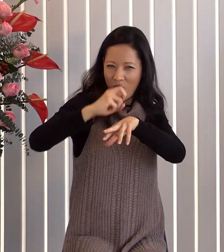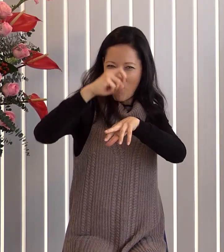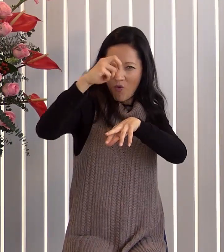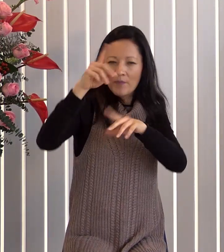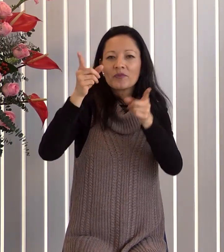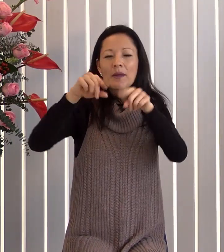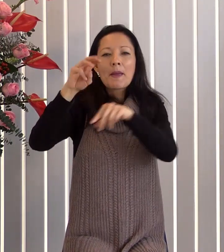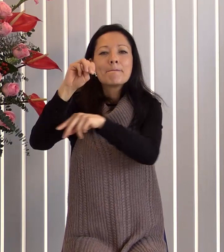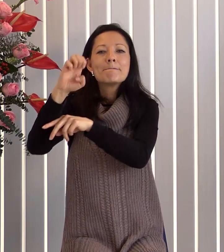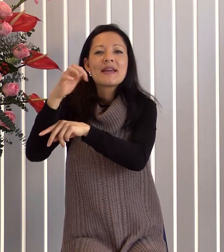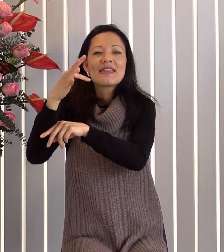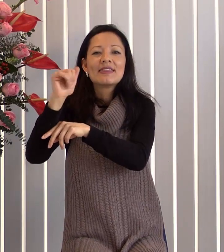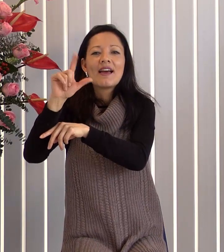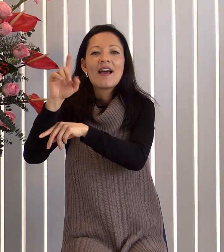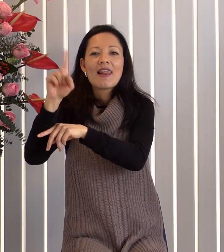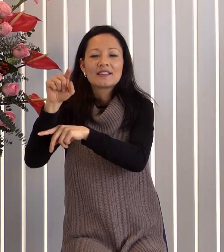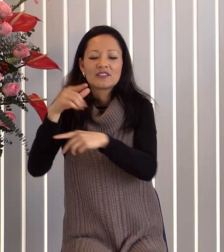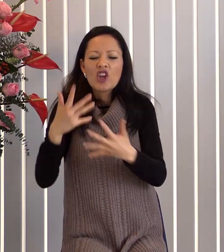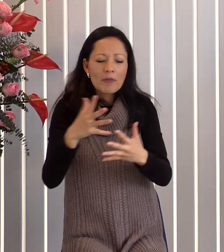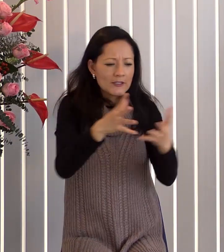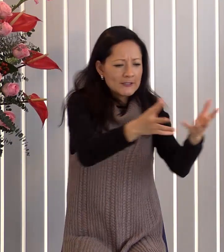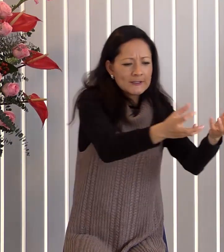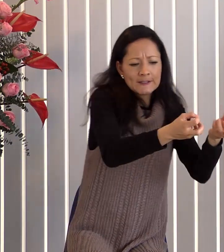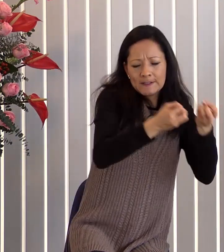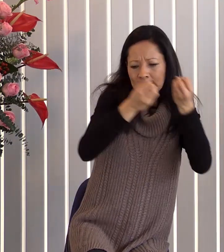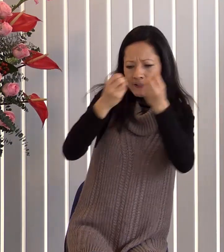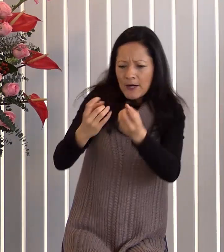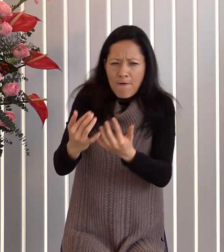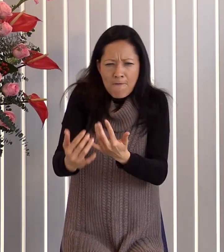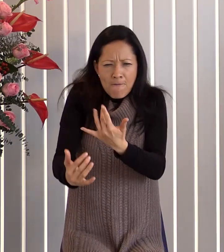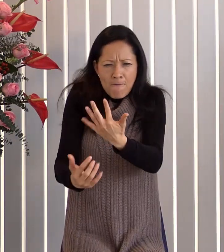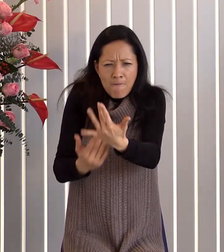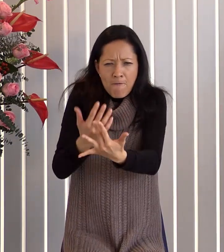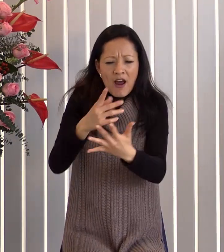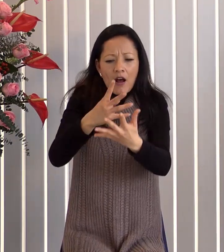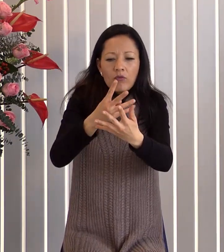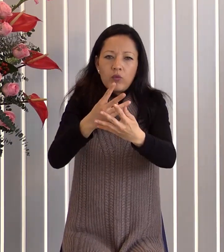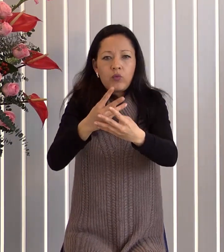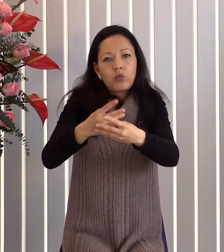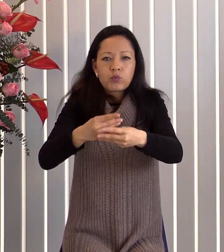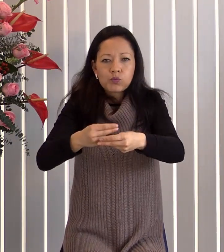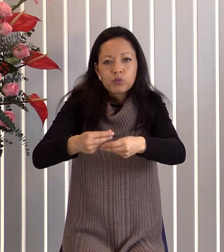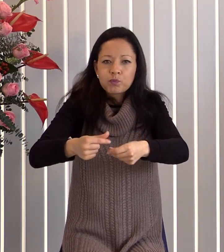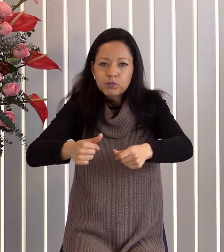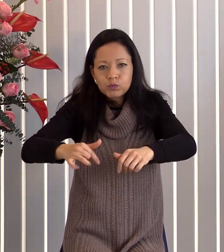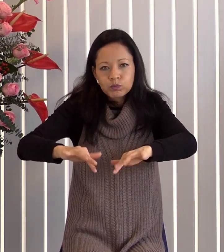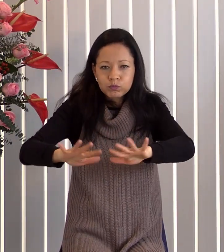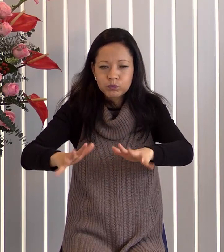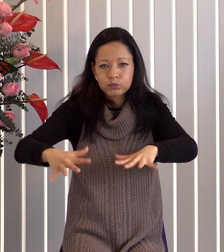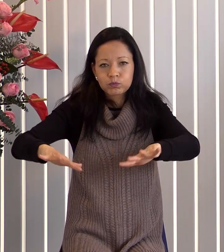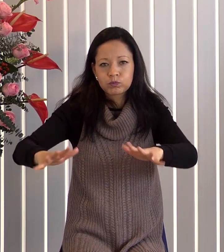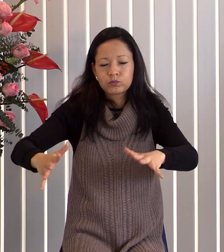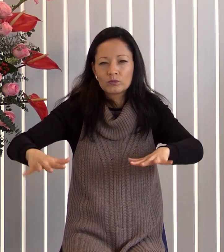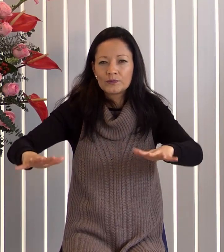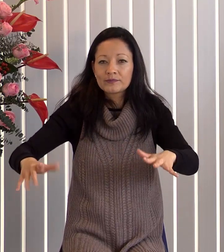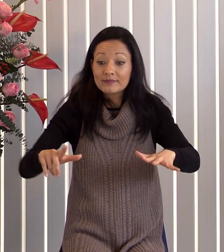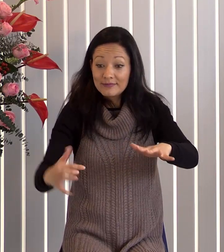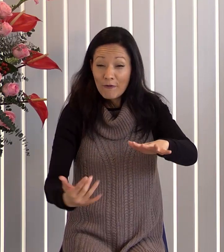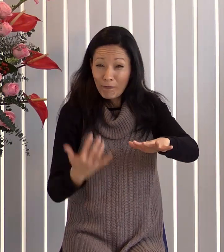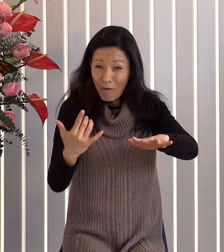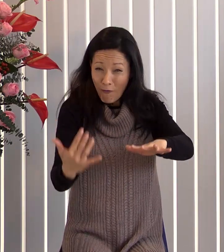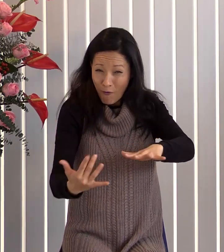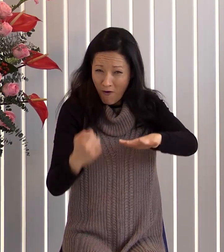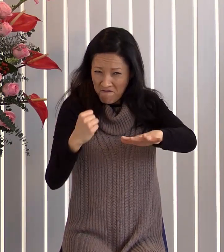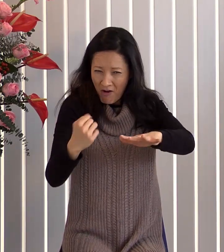metales, los metales se ponen en el fuego, entonces el fuego derrite el metal y el metal, al estar en el fuego, el